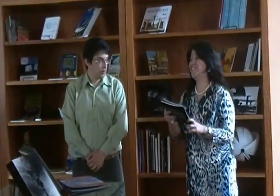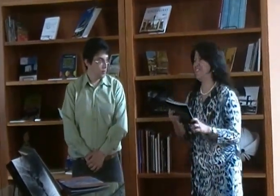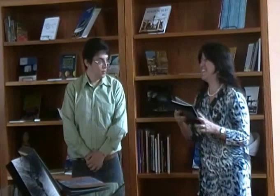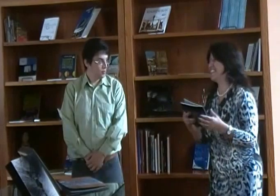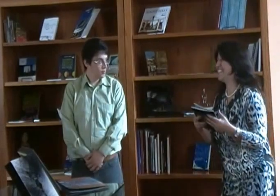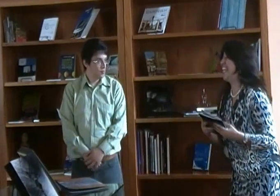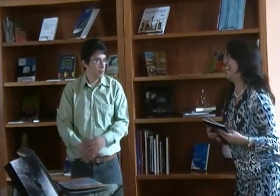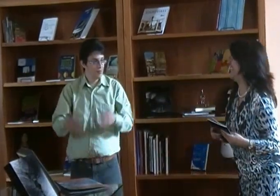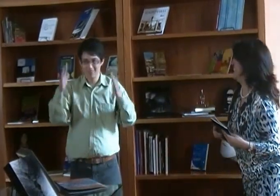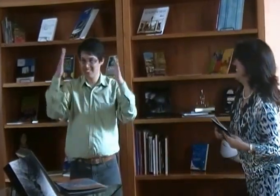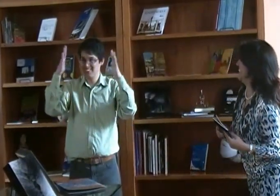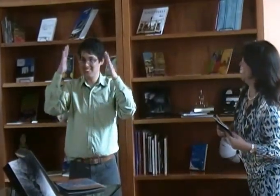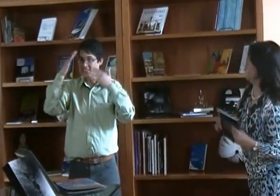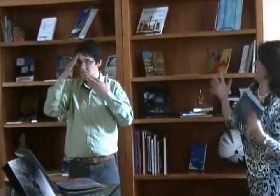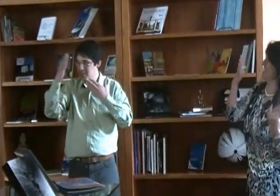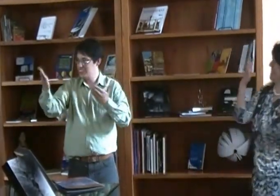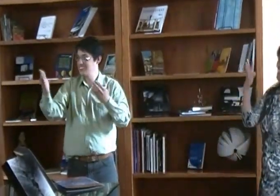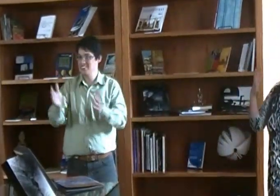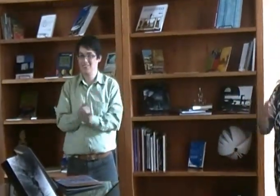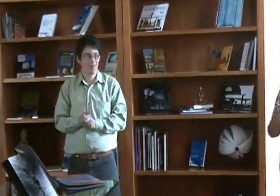vida.